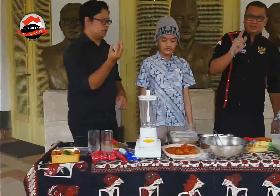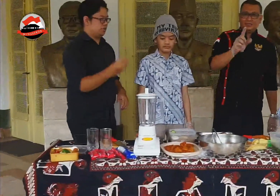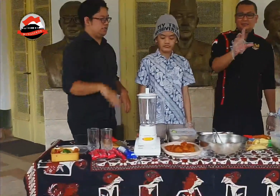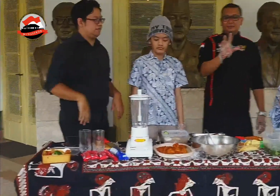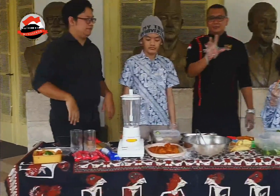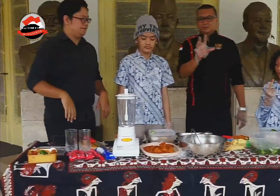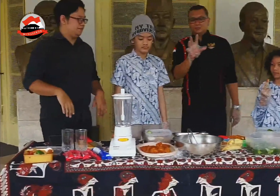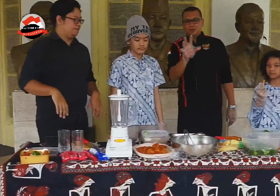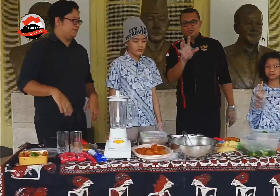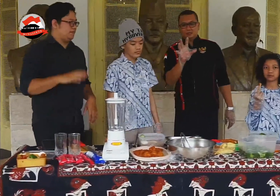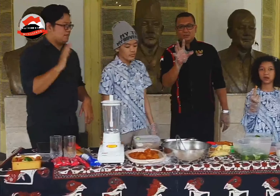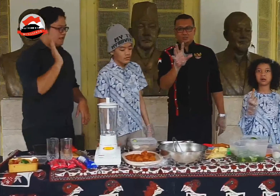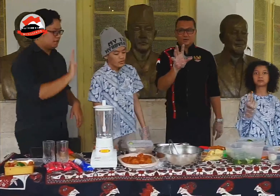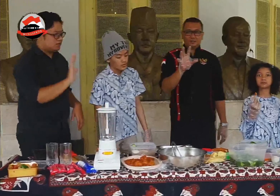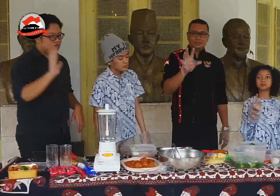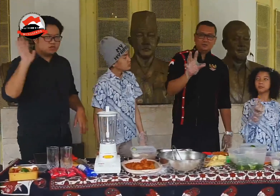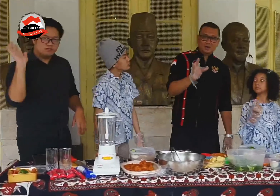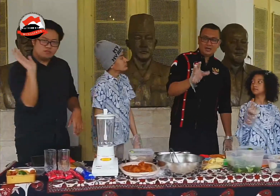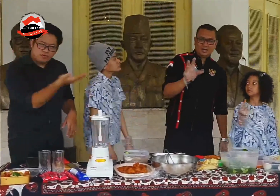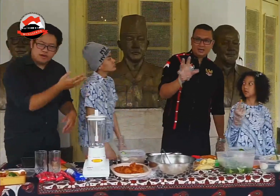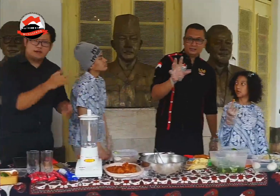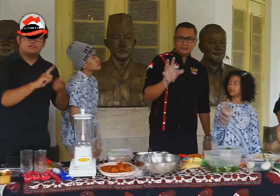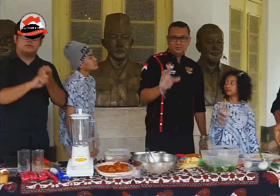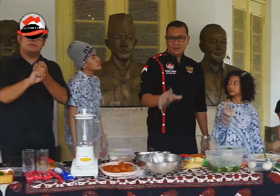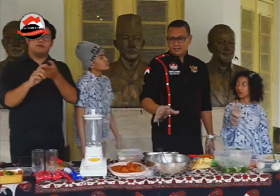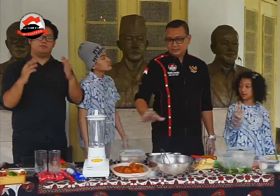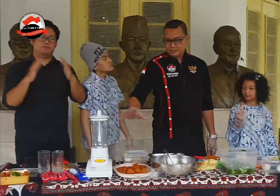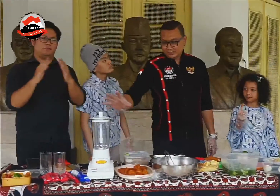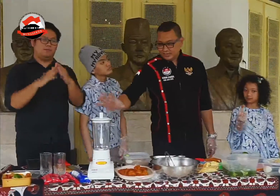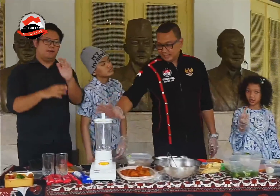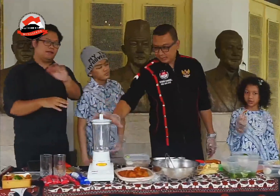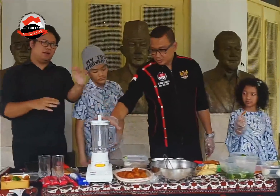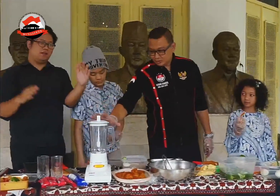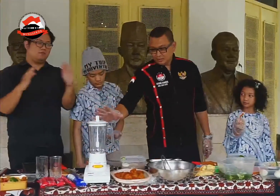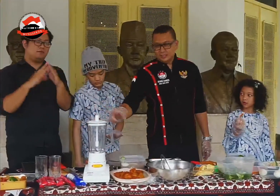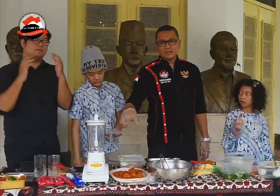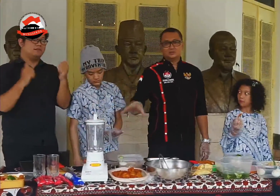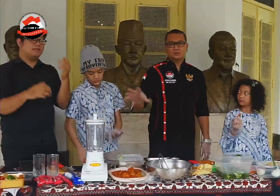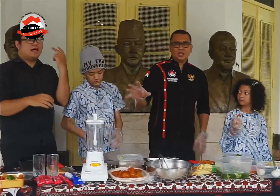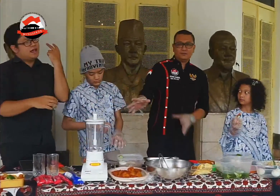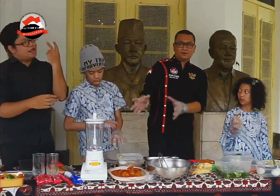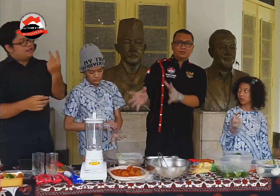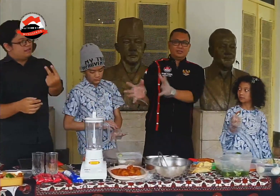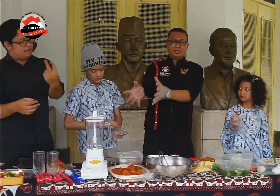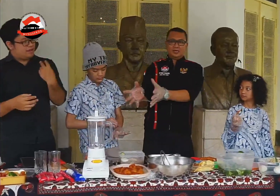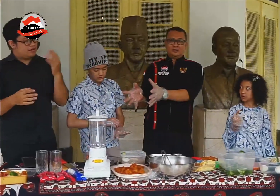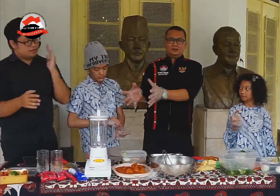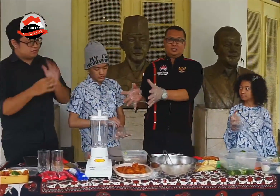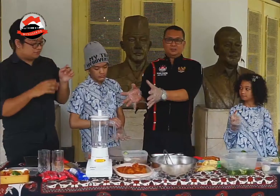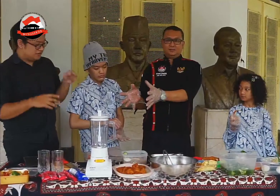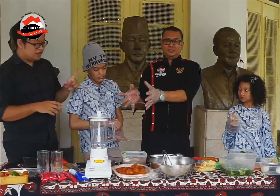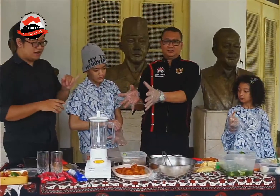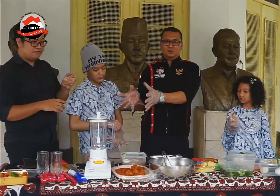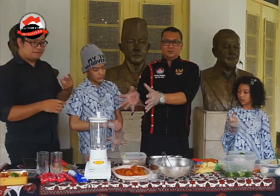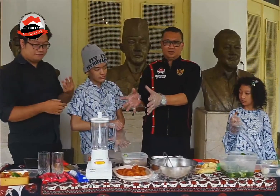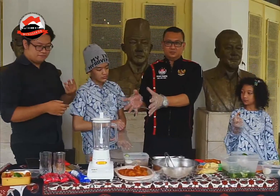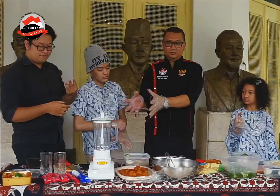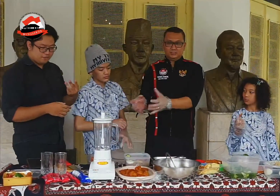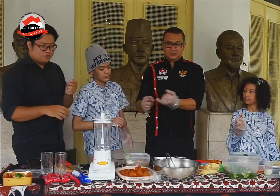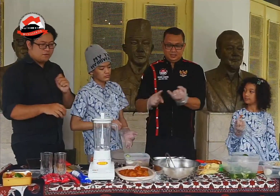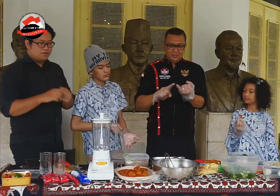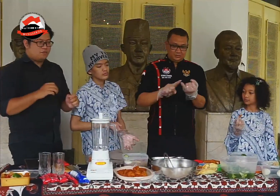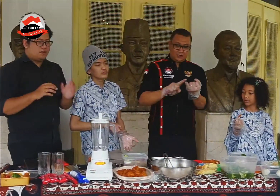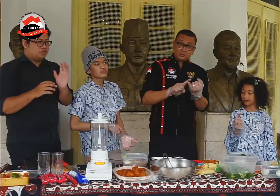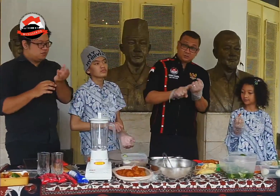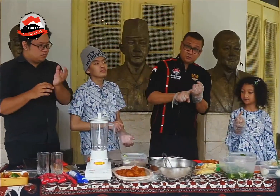Strawberry smoothie. Nanti semua sobat-sobat di rumah, anak-anak di rumah, kita bisa lihat langsung. Ini langsung live kalau ininya ya, kalau kita bikin strawberry